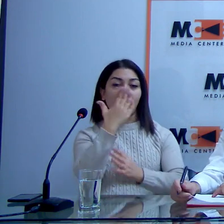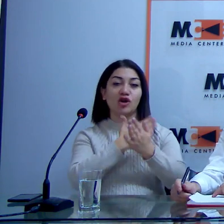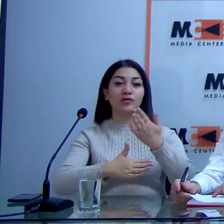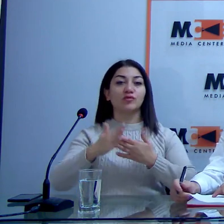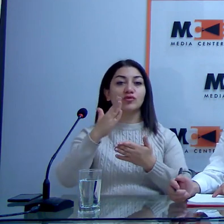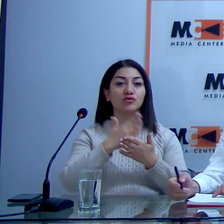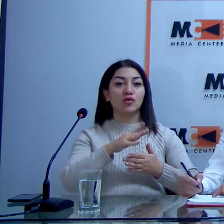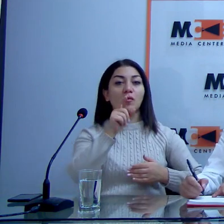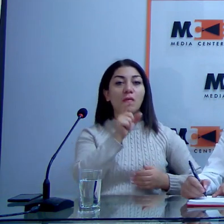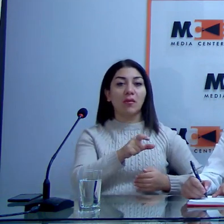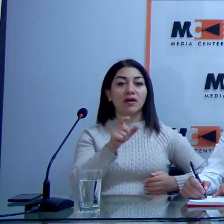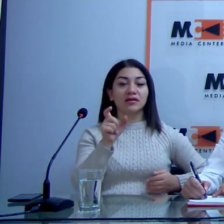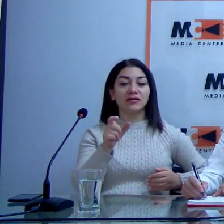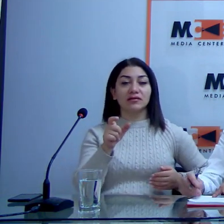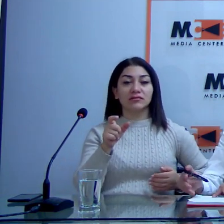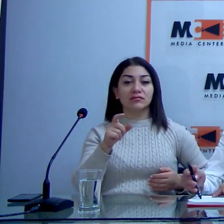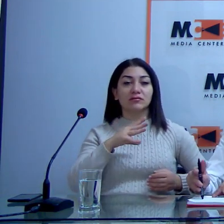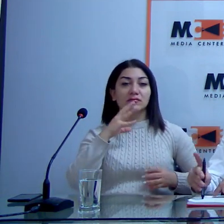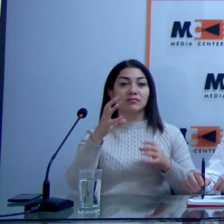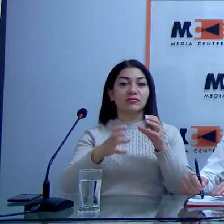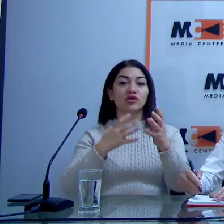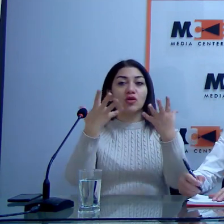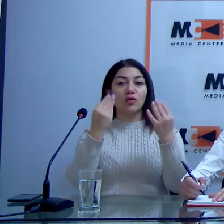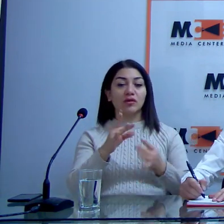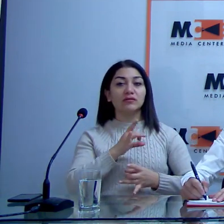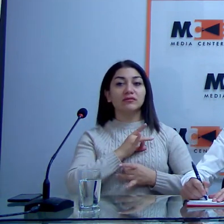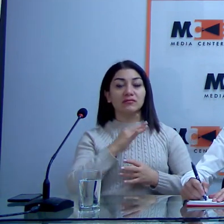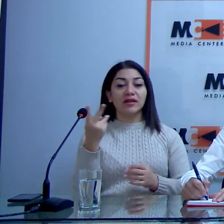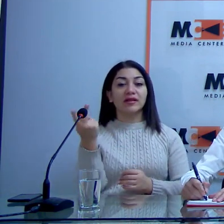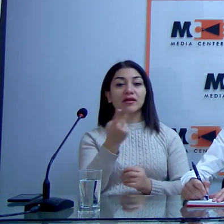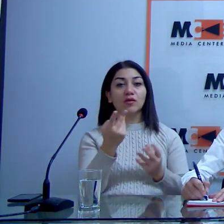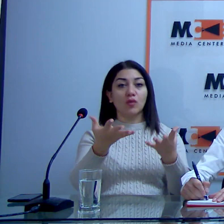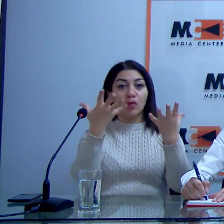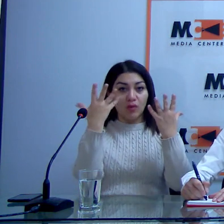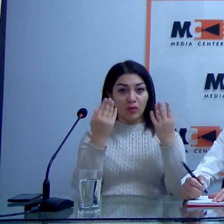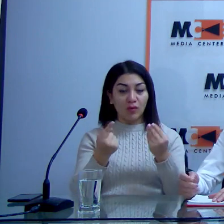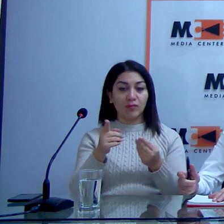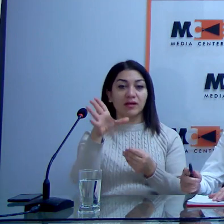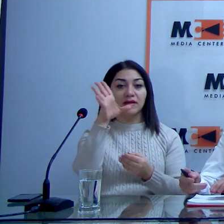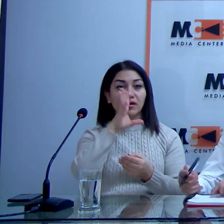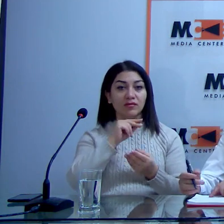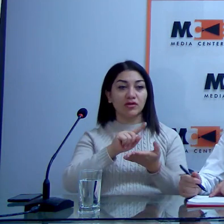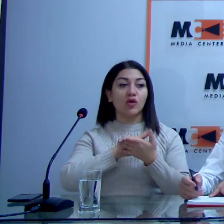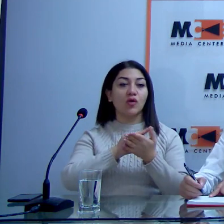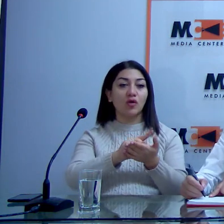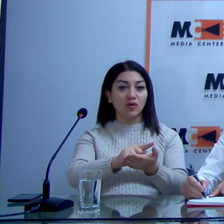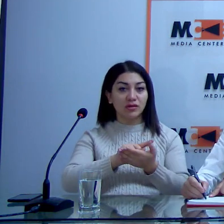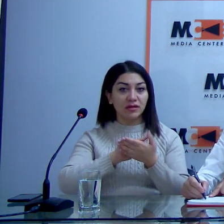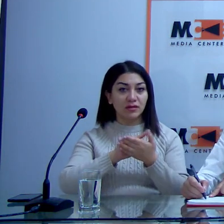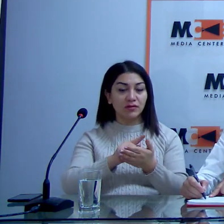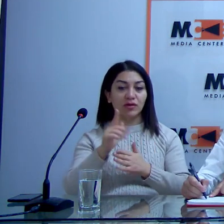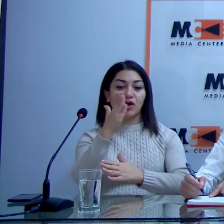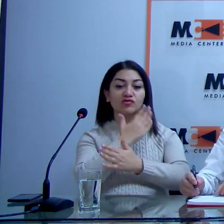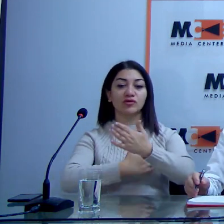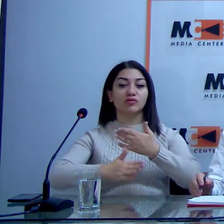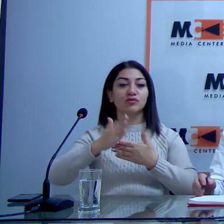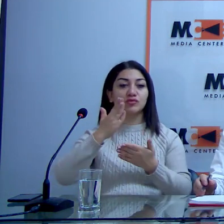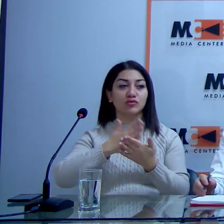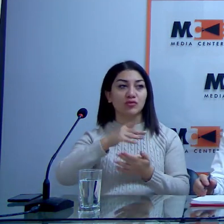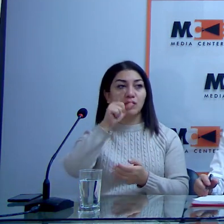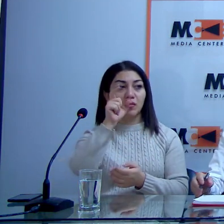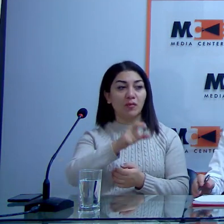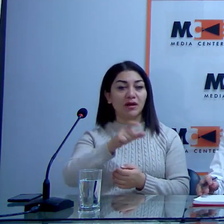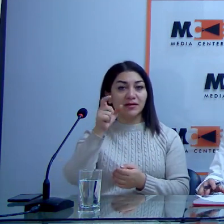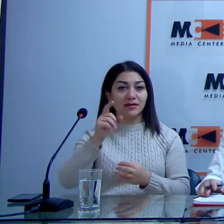ունեցող անձանց միջազգային օրն էր նշվում։ Այս երկու օրերը ևս մեկ առիթ են խոսելու եւ բարձրաձայնելու հաշմանդամություն ունեցող